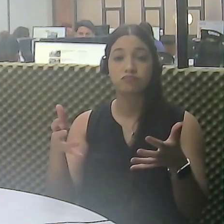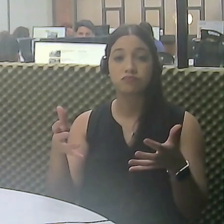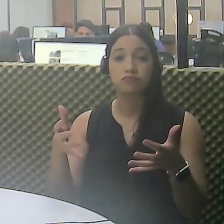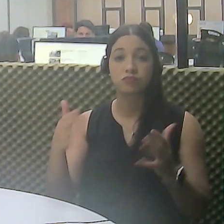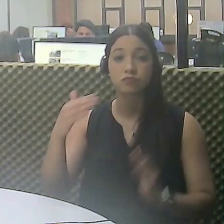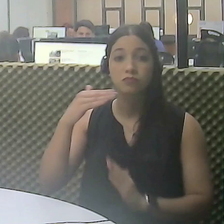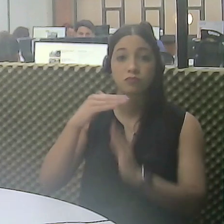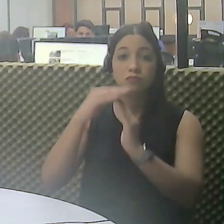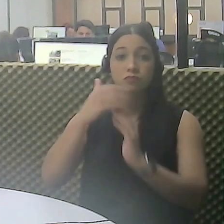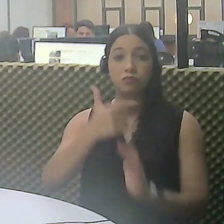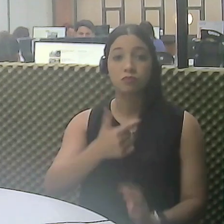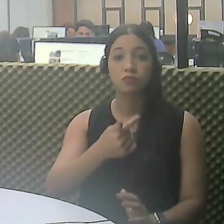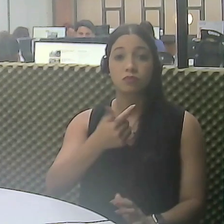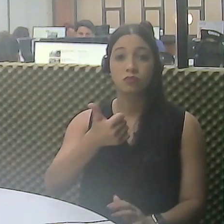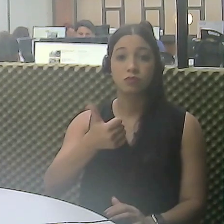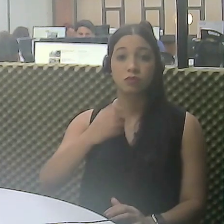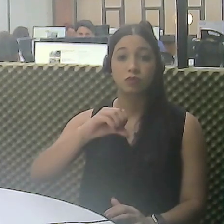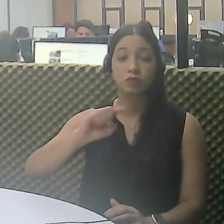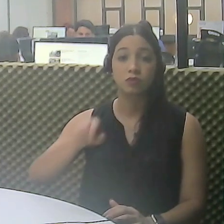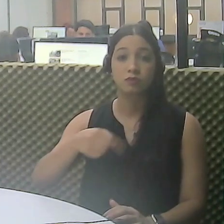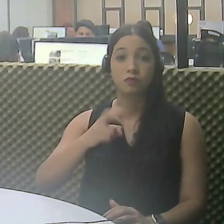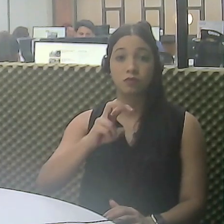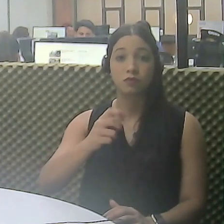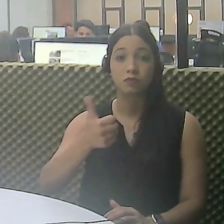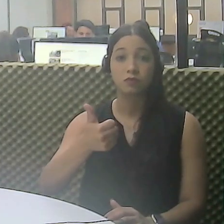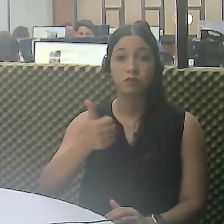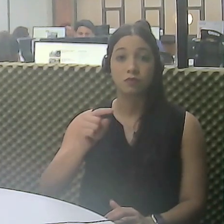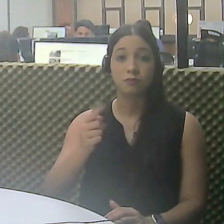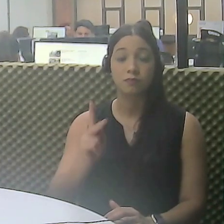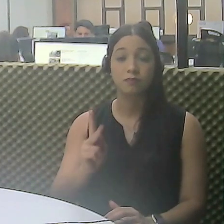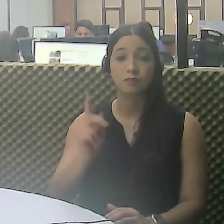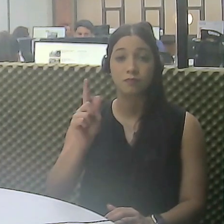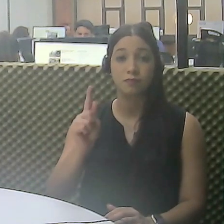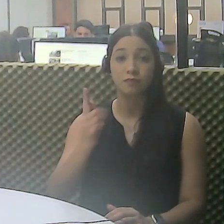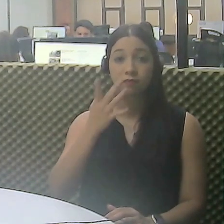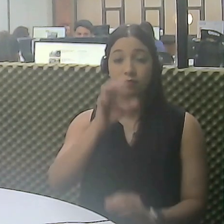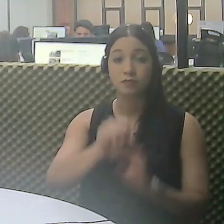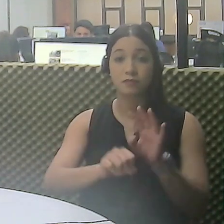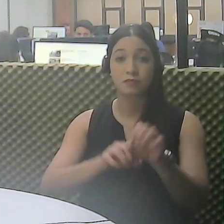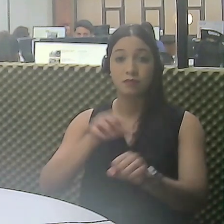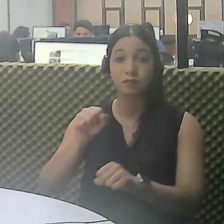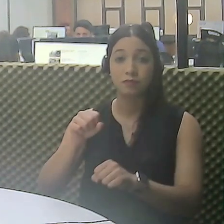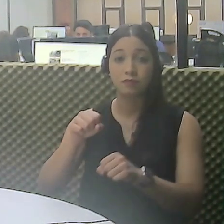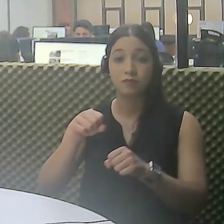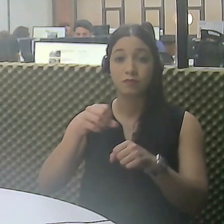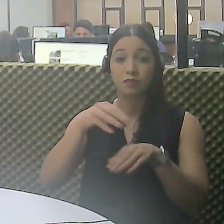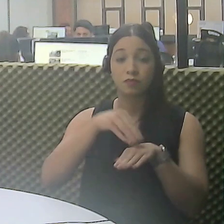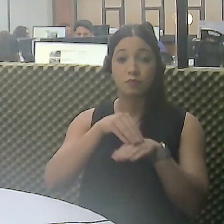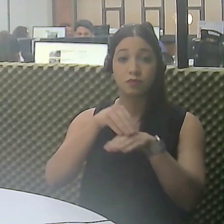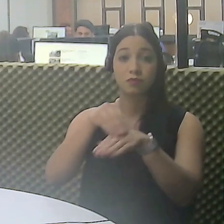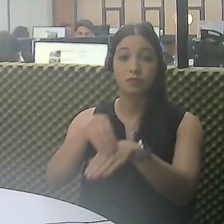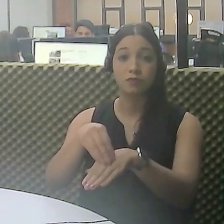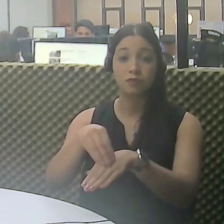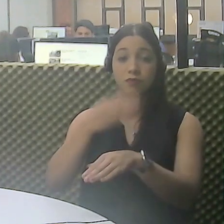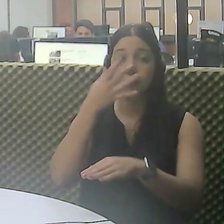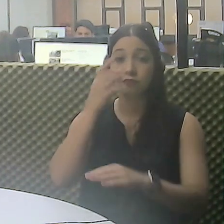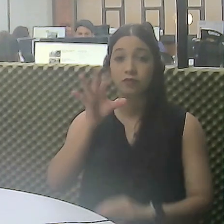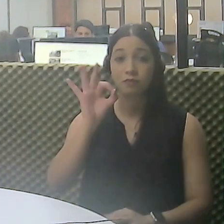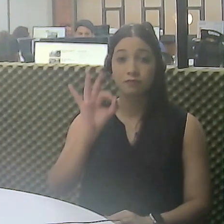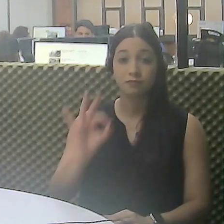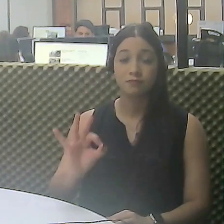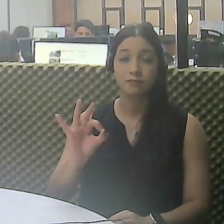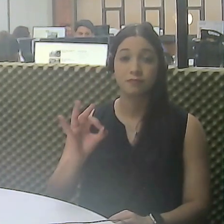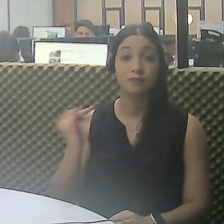marca de 719,51 toneladas coletadas e encaminhadas para o descarte correto.